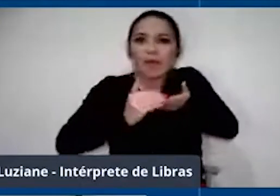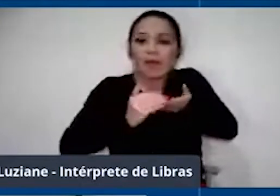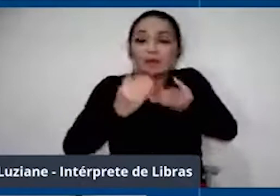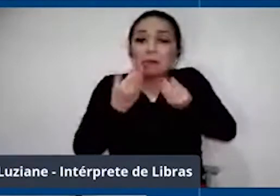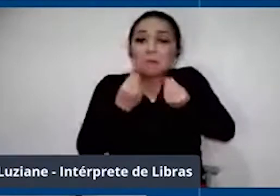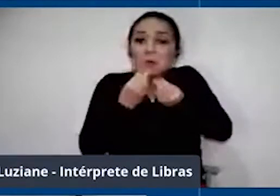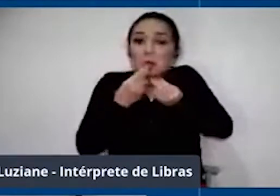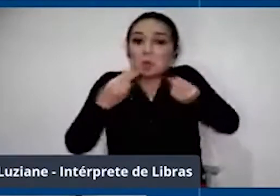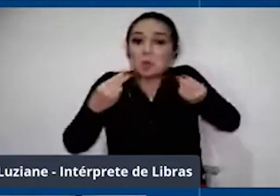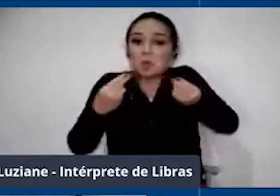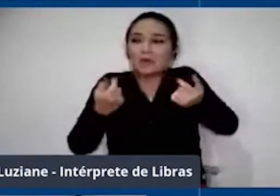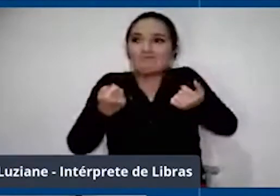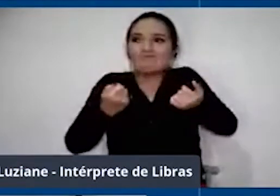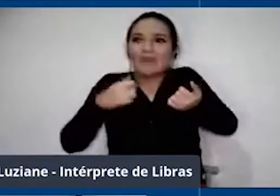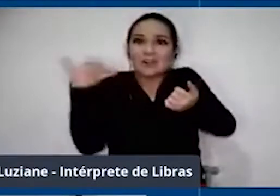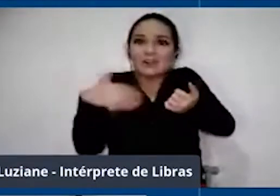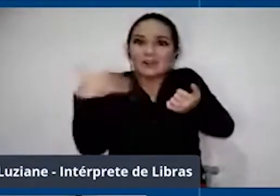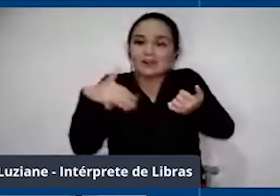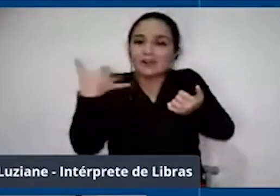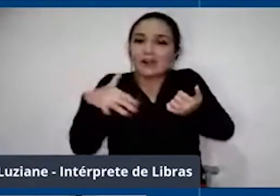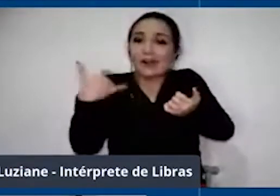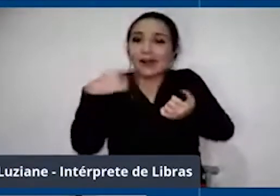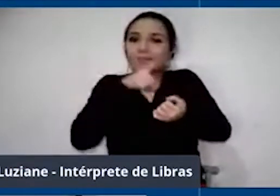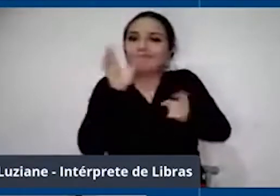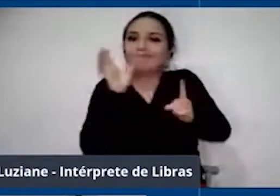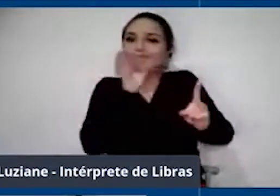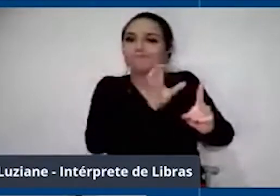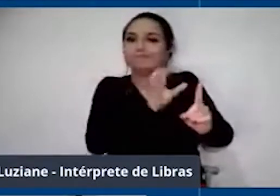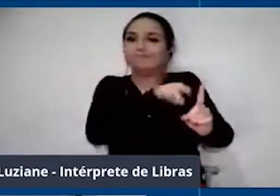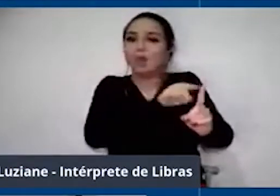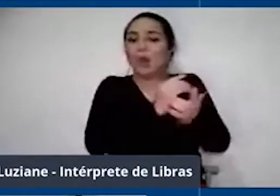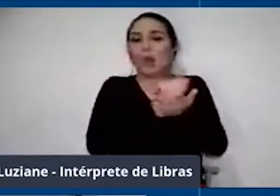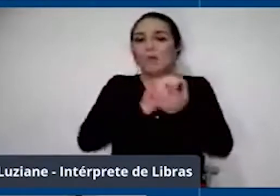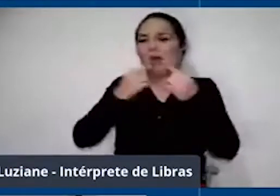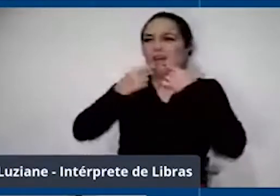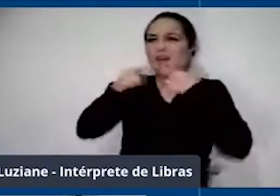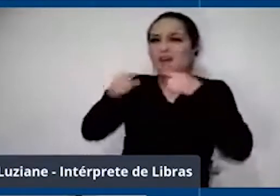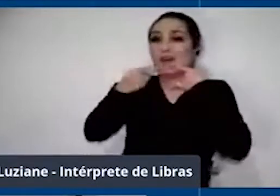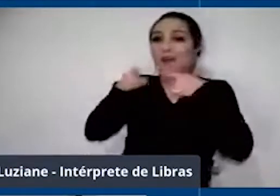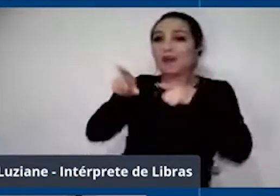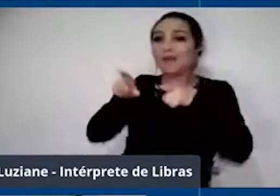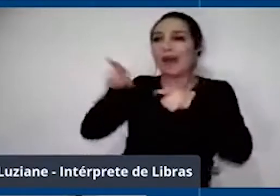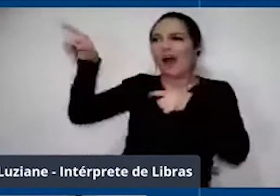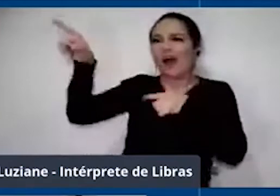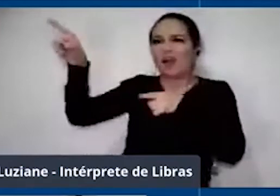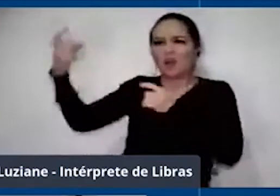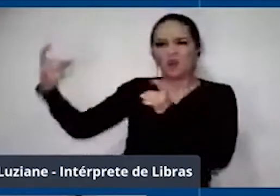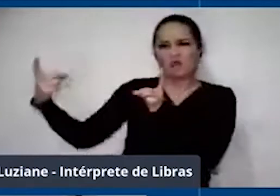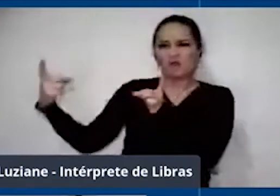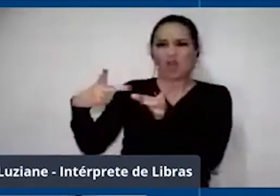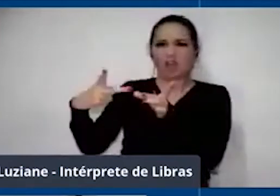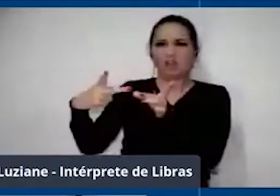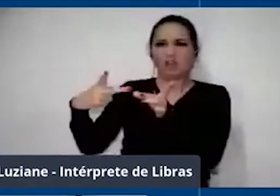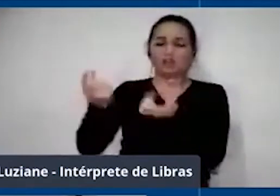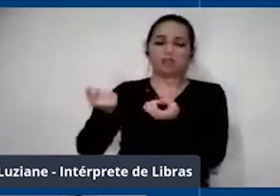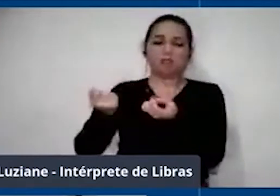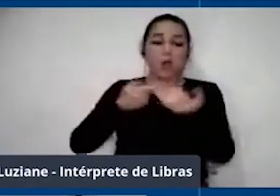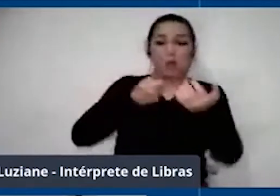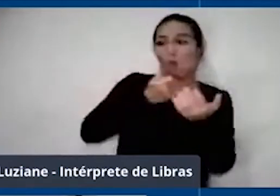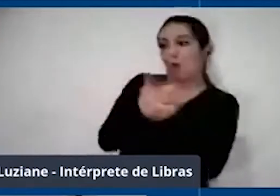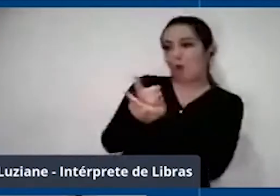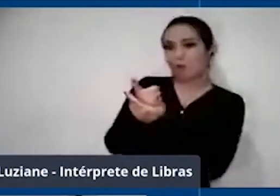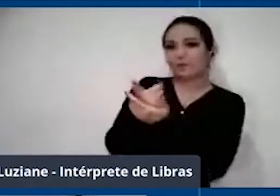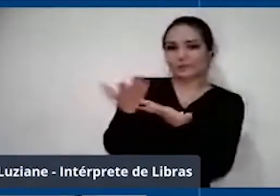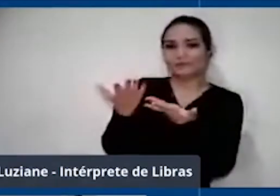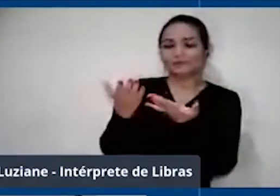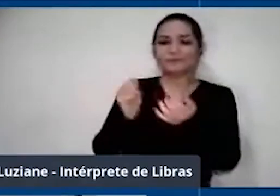cara, então o setor que é afetado começa a reclamar daquele que vendeu. Agora, quem vende e produz o